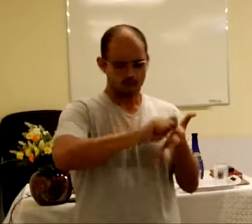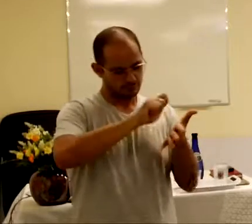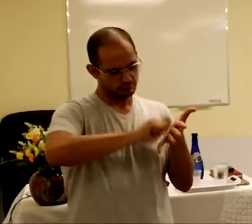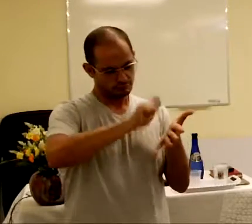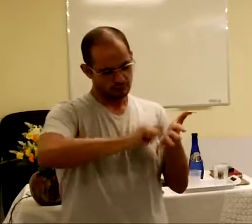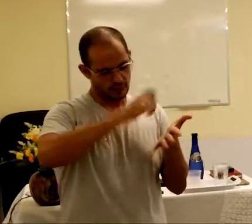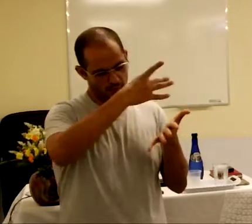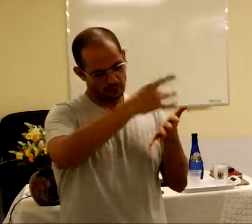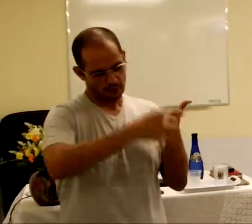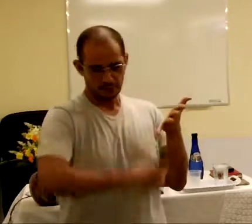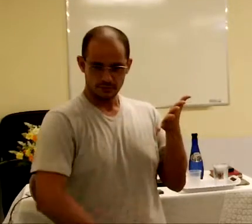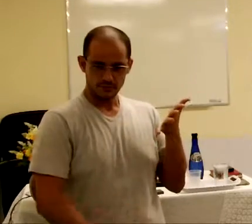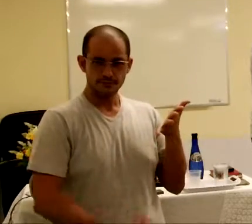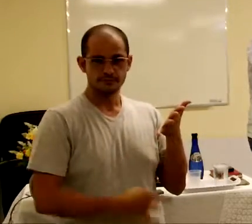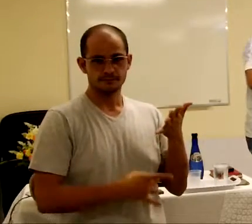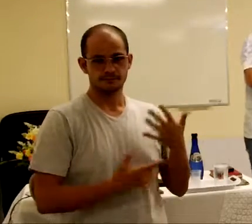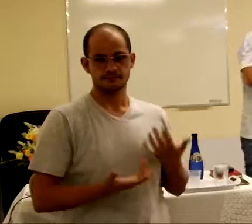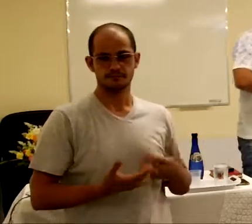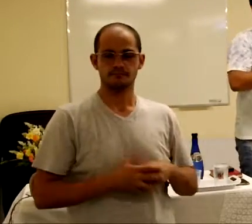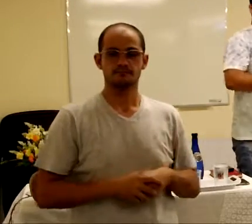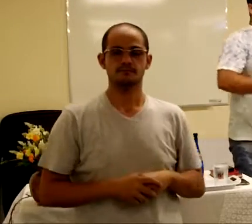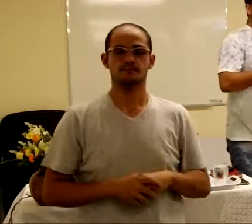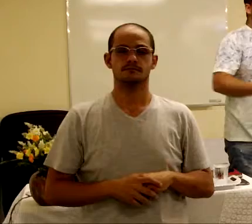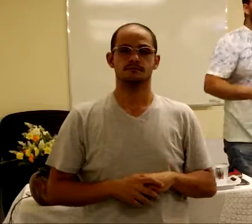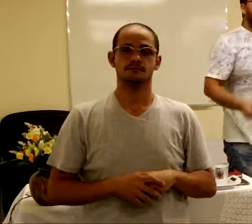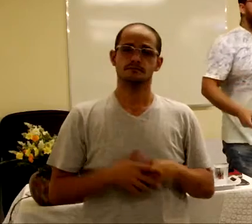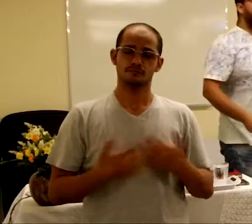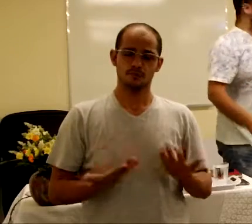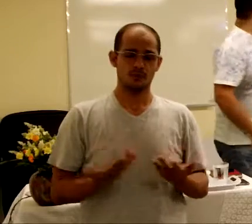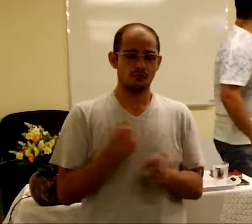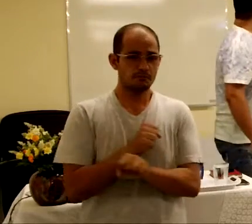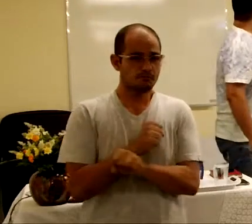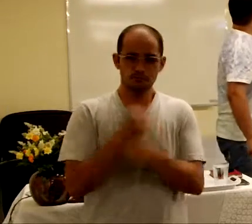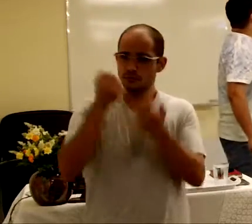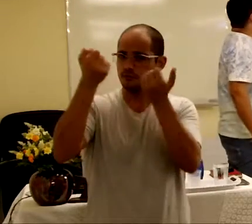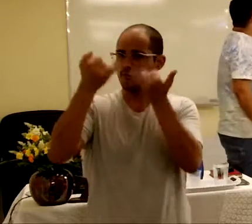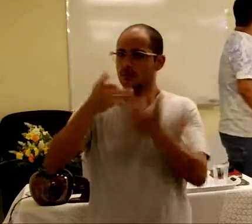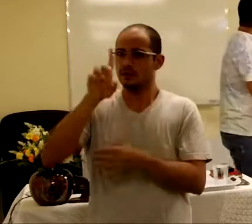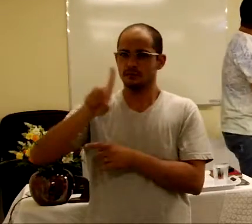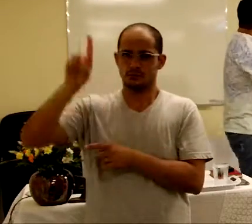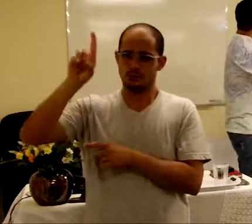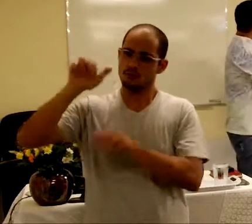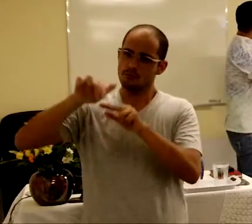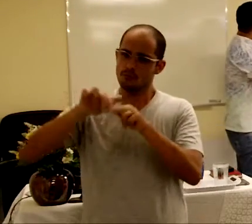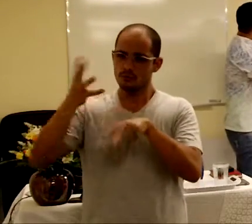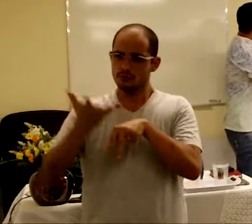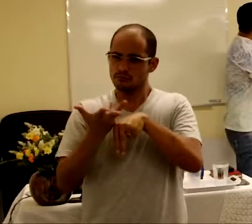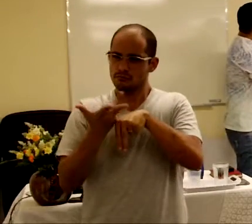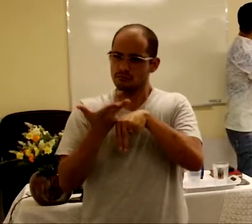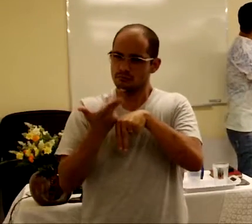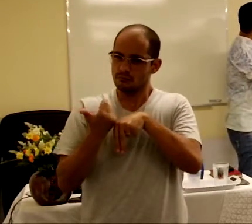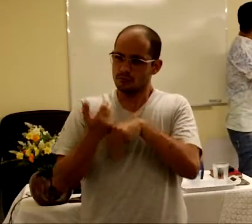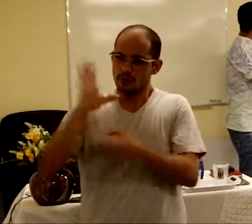Deus. Ou seja, não consegue resolver. Então vamos para a simplicidade. A